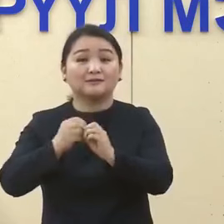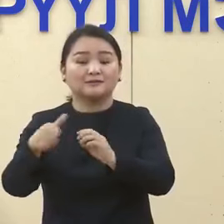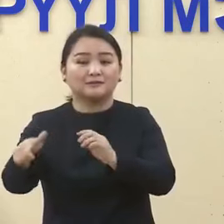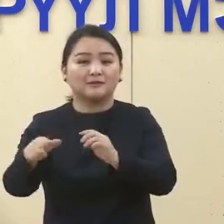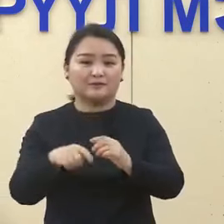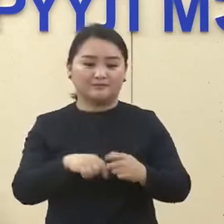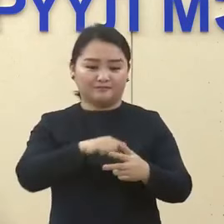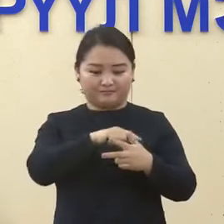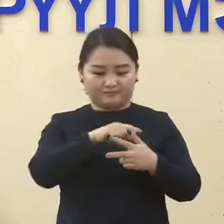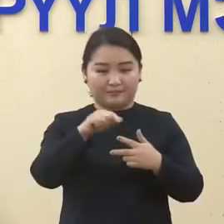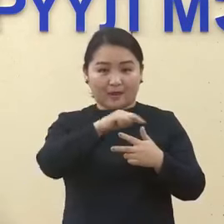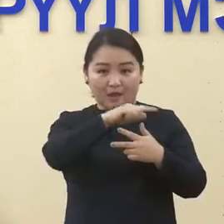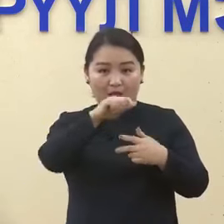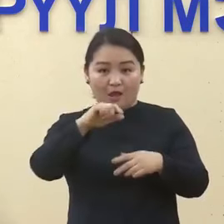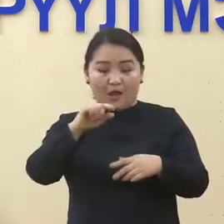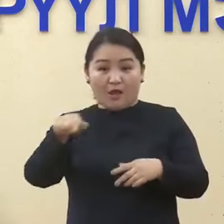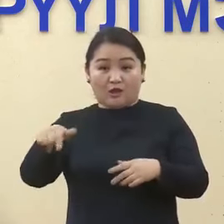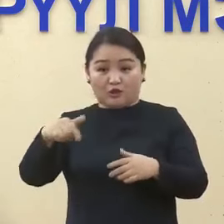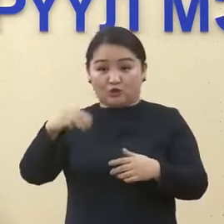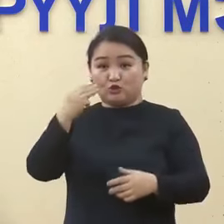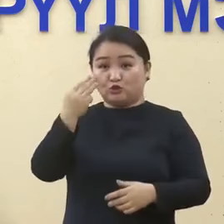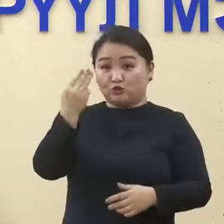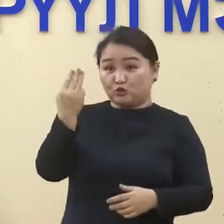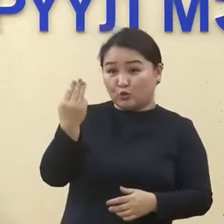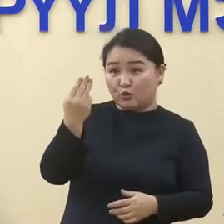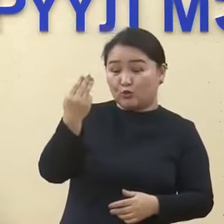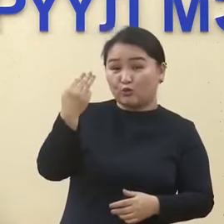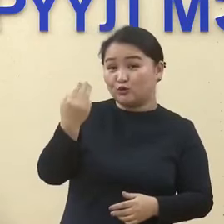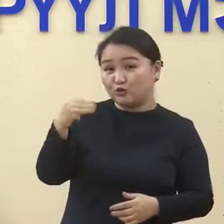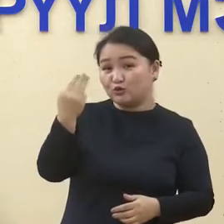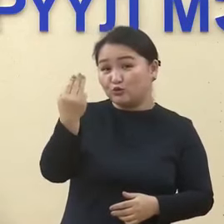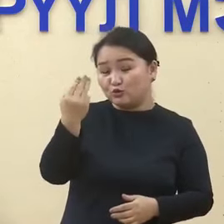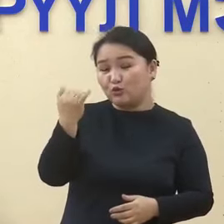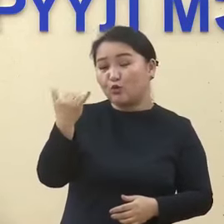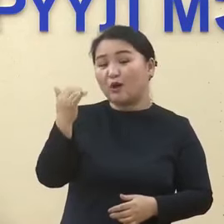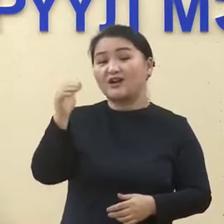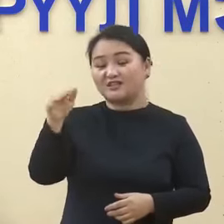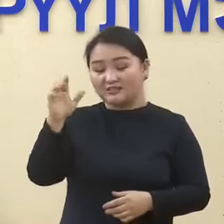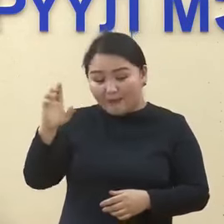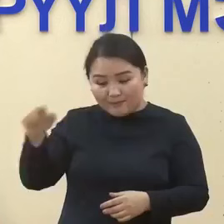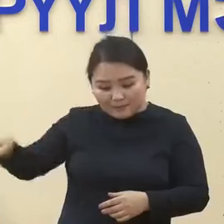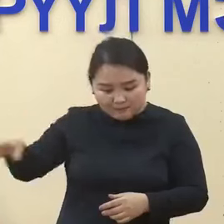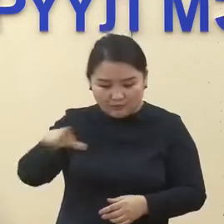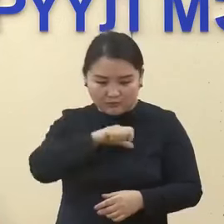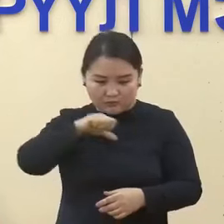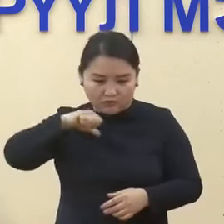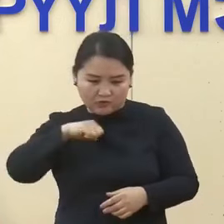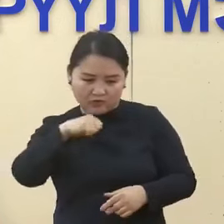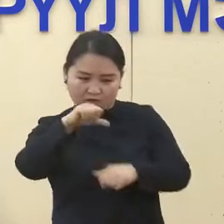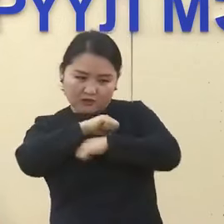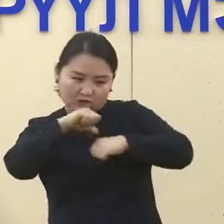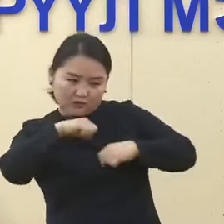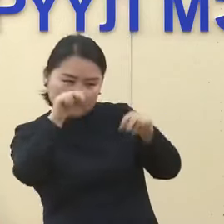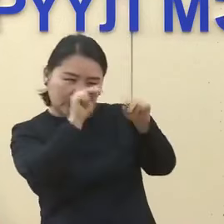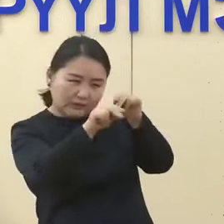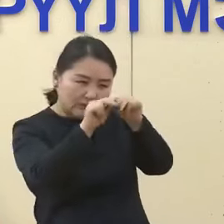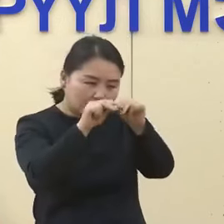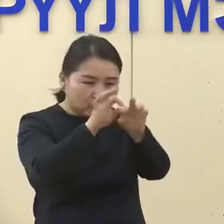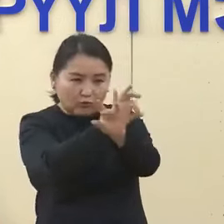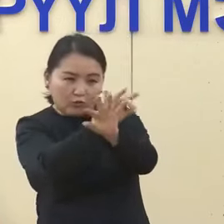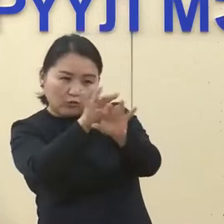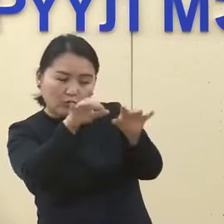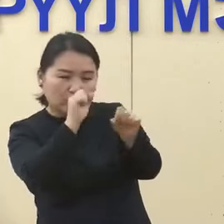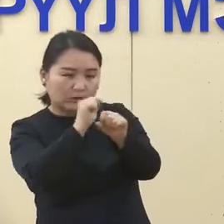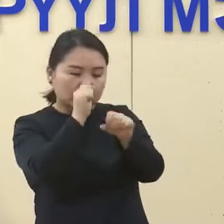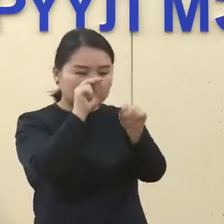штабас бол одоо иргэдийг эмнэлгээс гарсан буюу тусгаарлалтанд байгаа, ажиглалтанд байгаа иргэдийг хянах одоо янз янзын хэлбэрээр хянах үйл